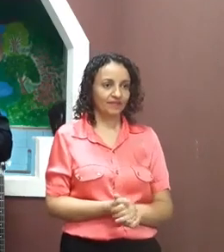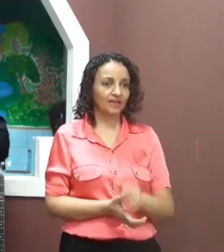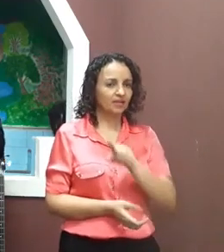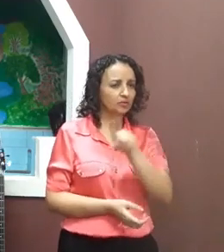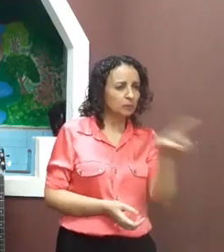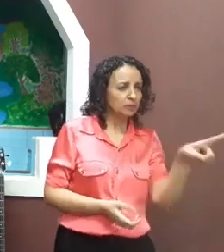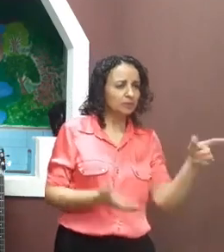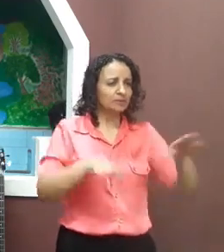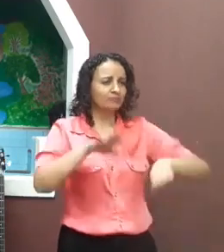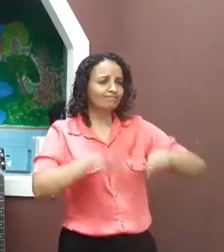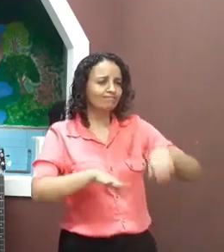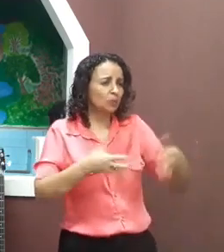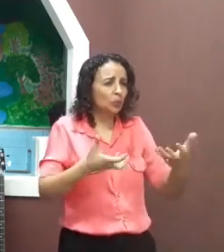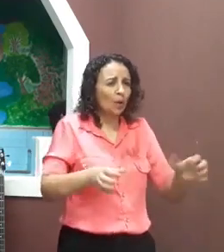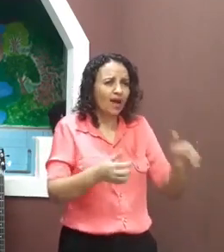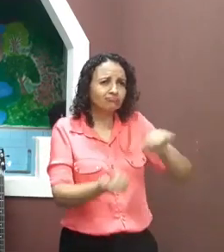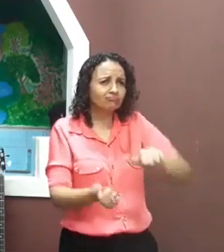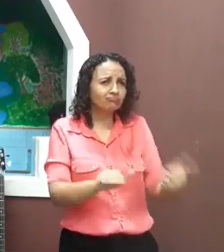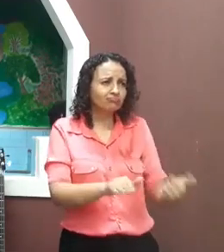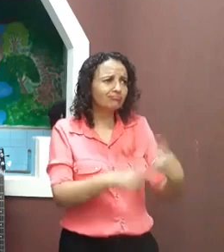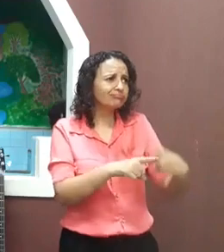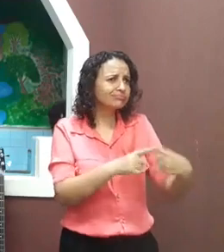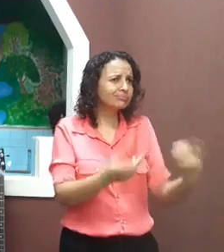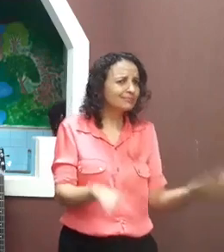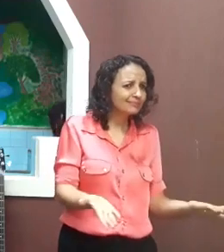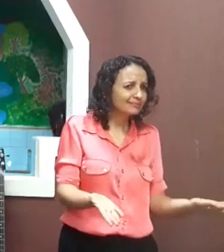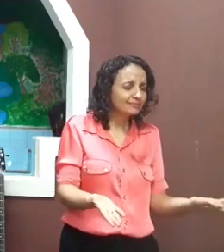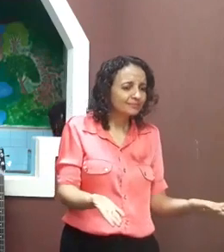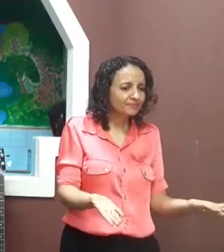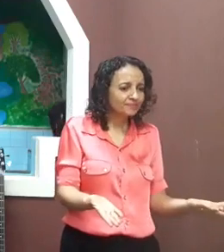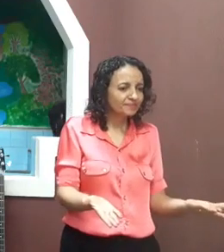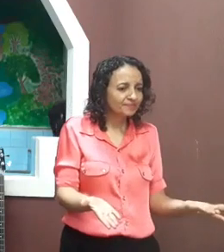O que tem feito você